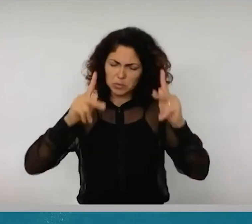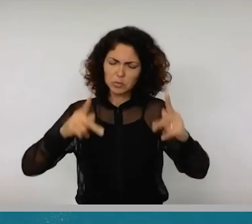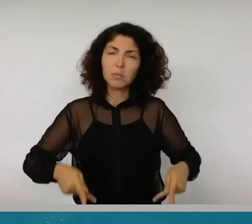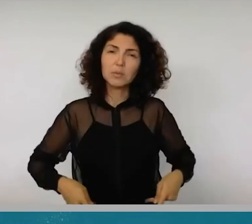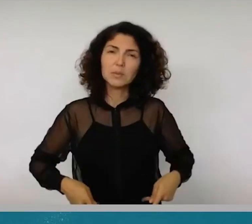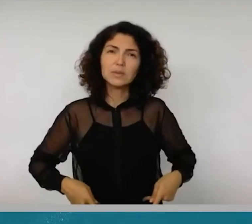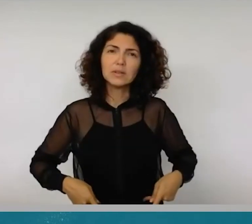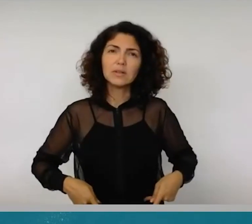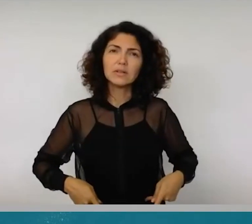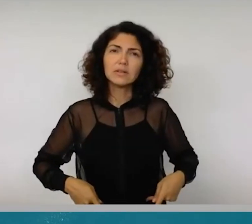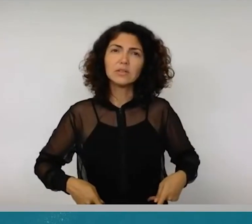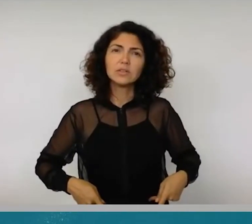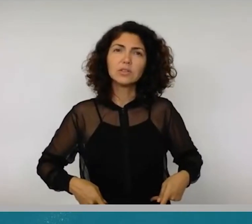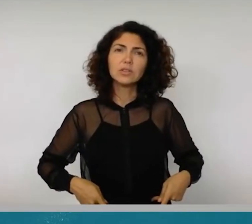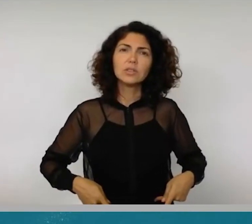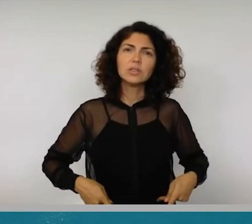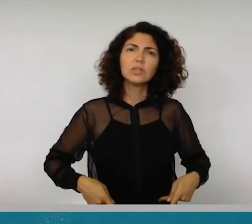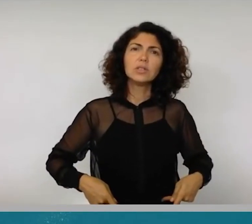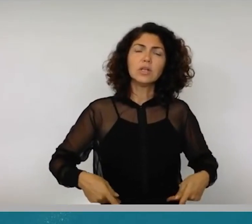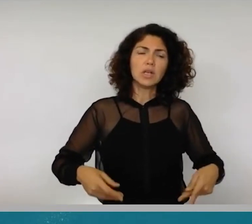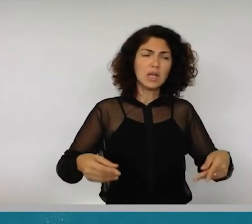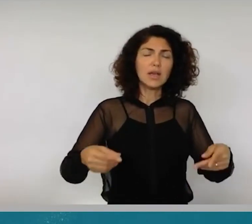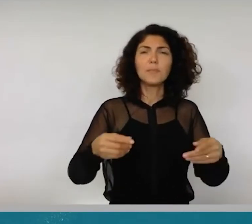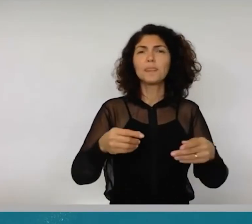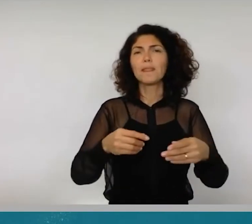de troca de mercadorias, certo?